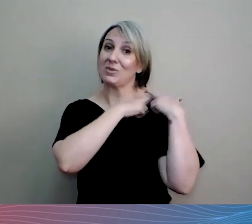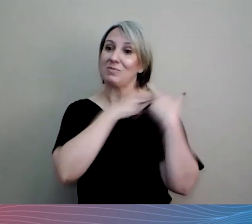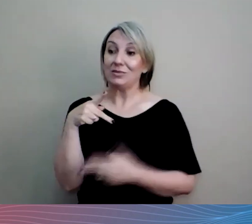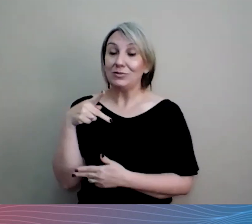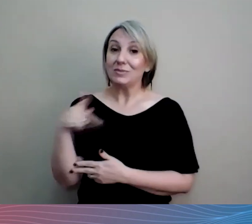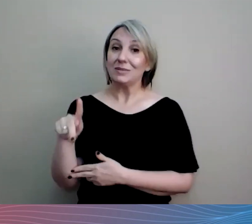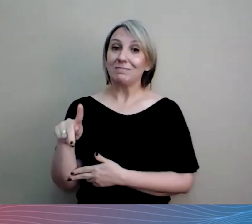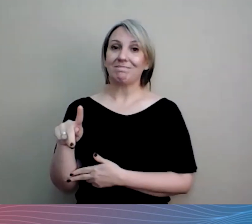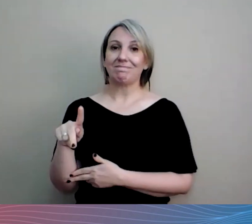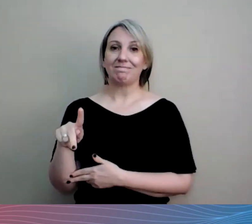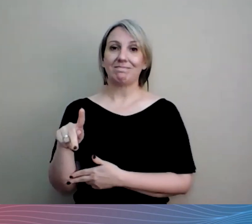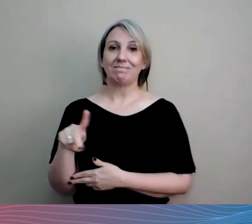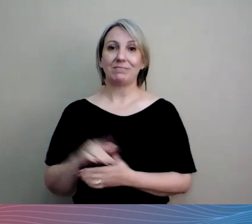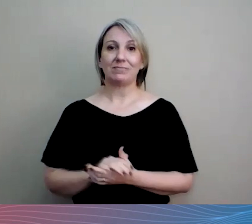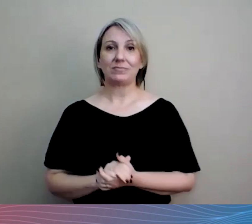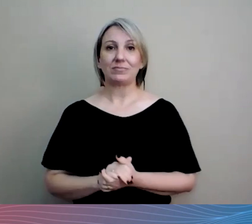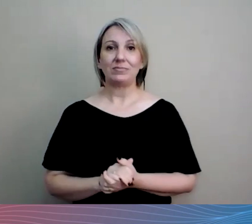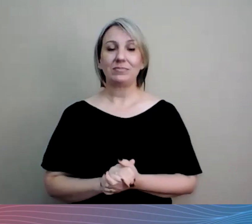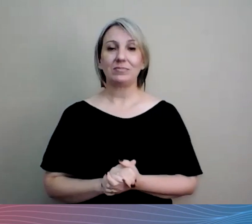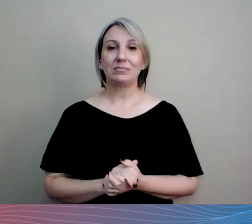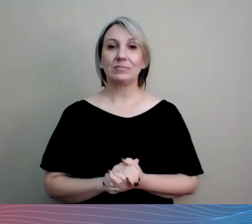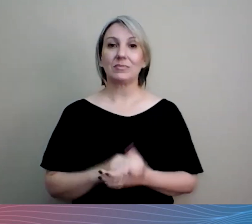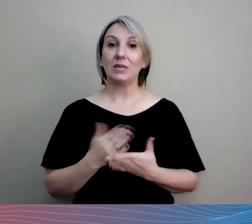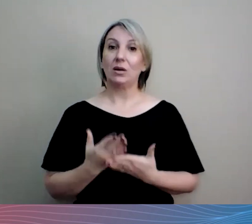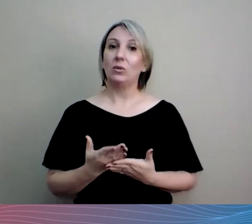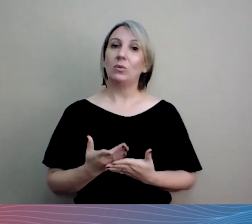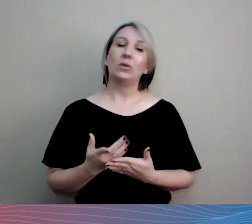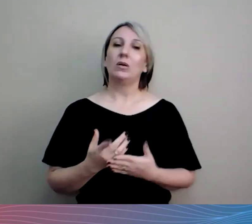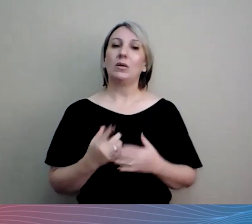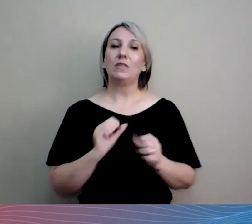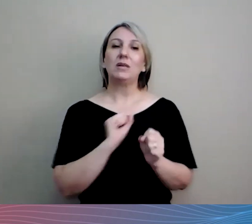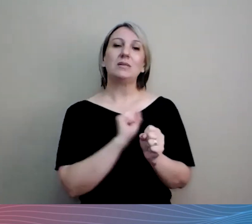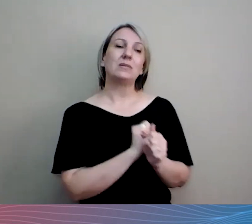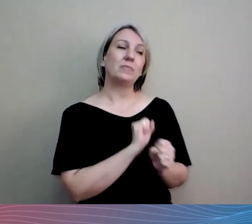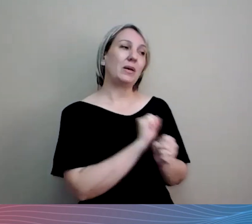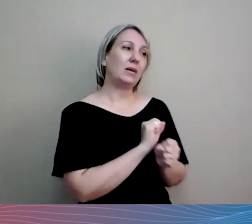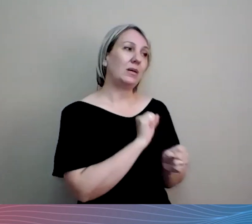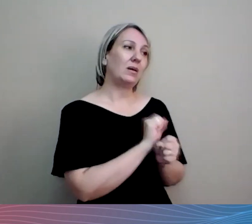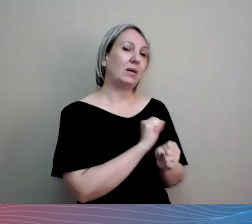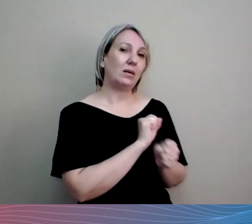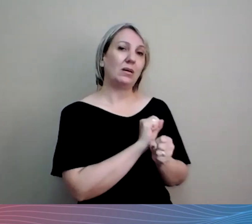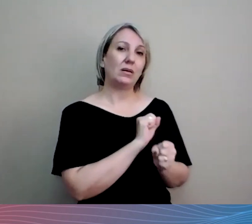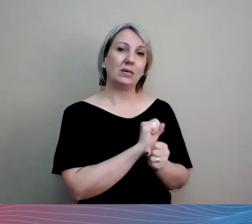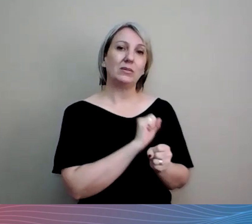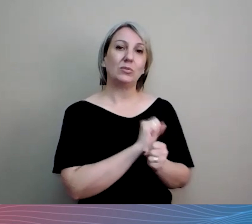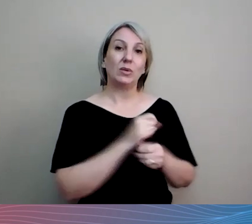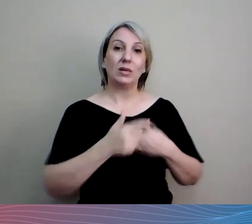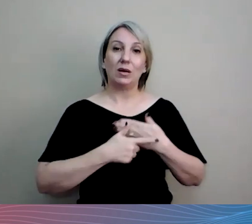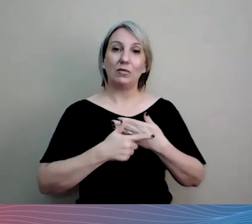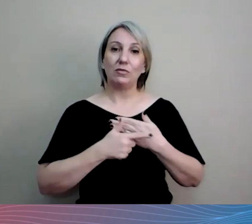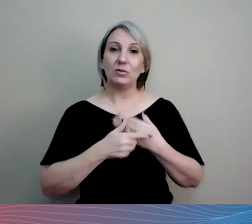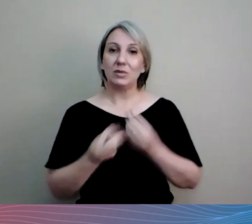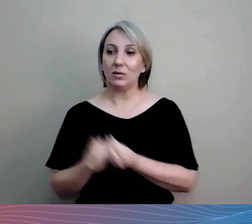Então, imediatamente, irmãos, não fique esperando muito para dar uma função para ele. Não fique esperando